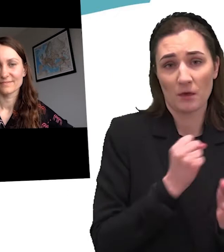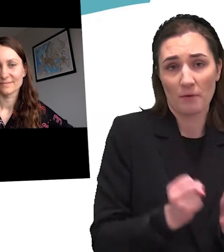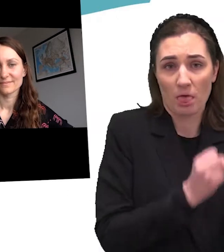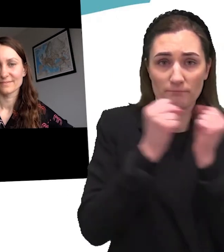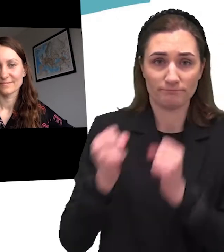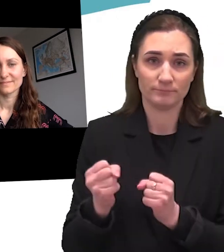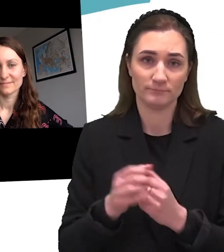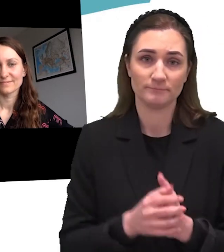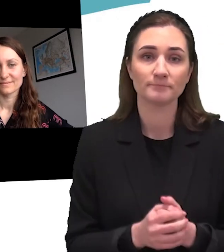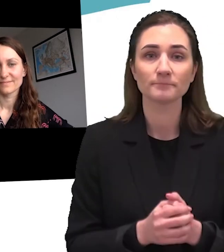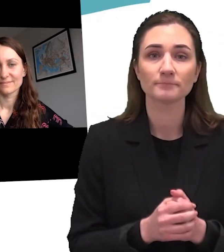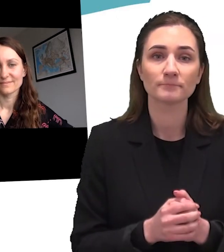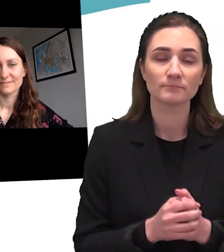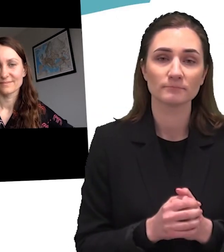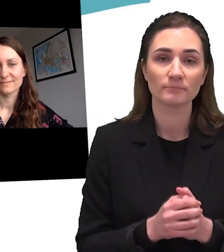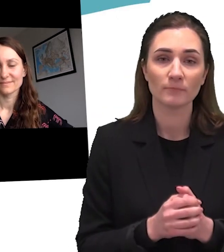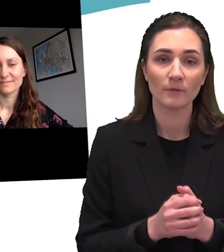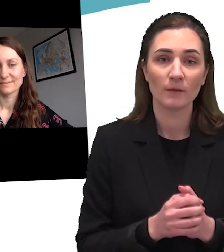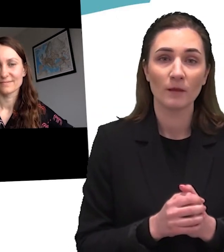jį atidėkim.